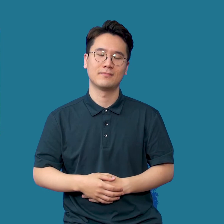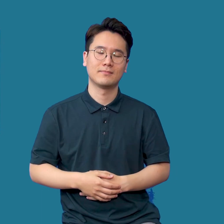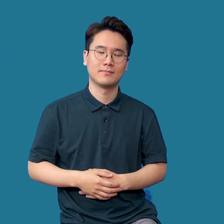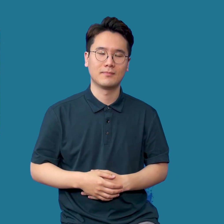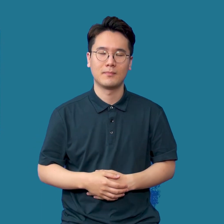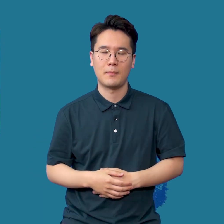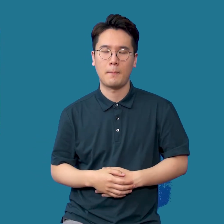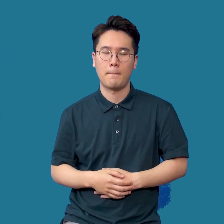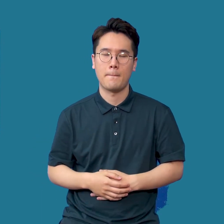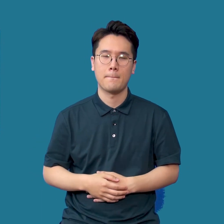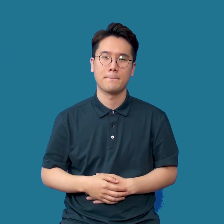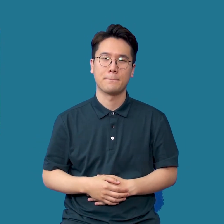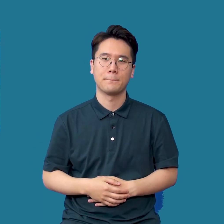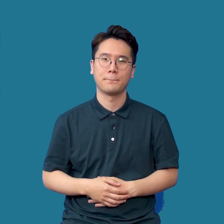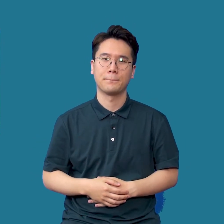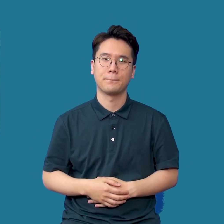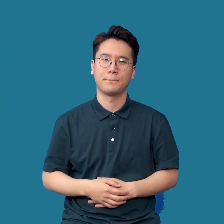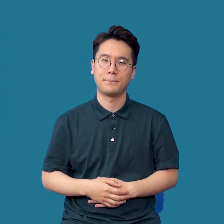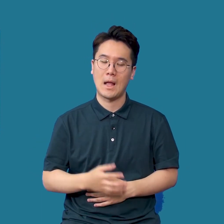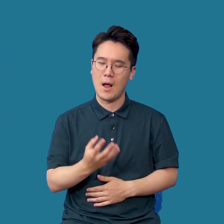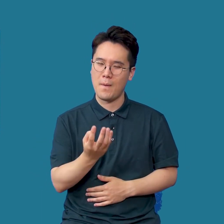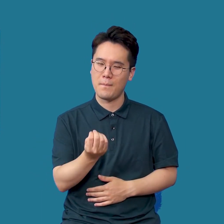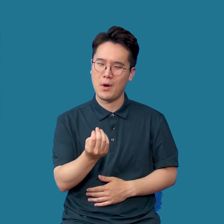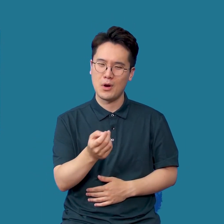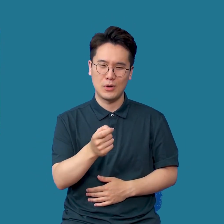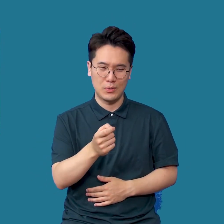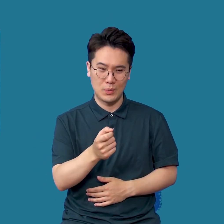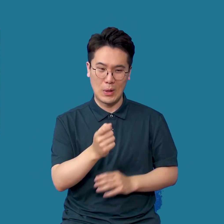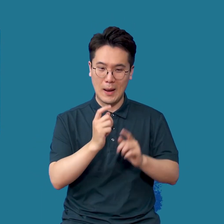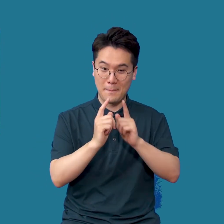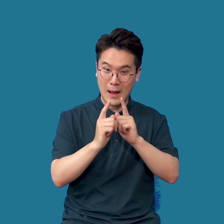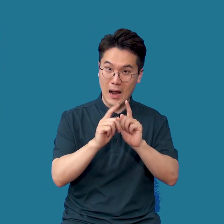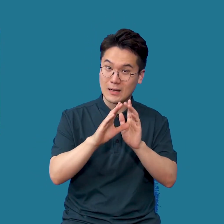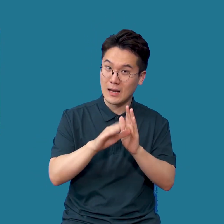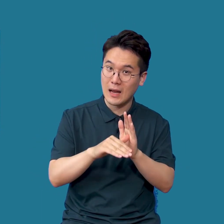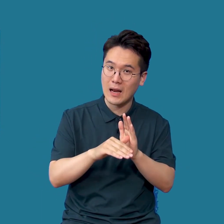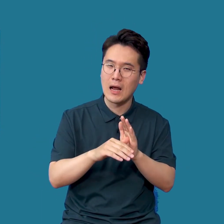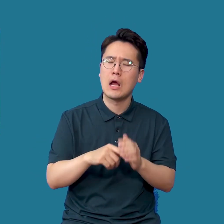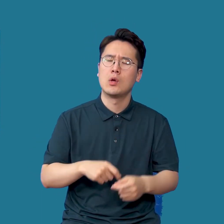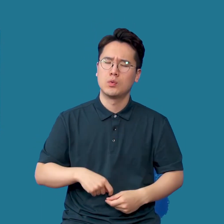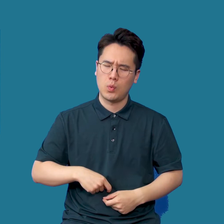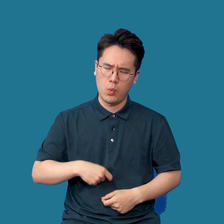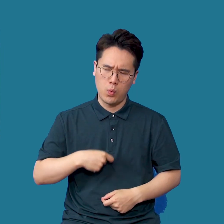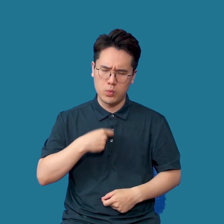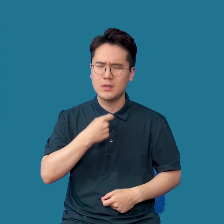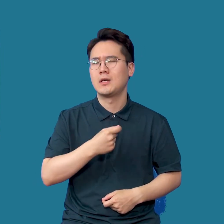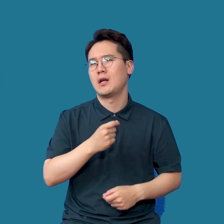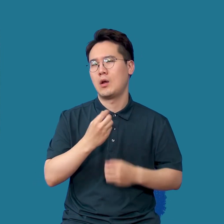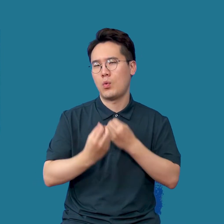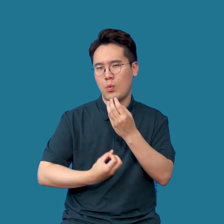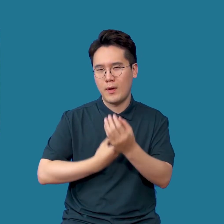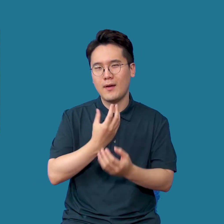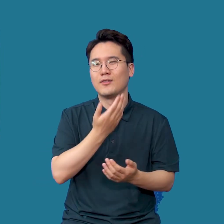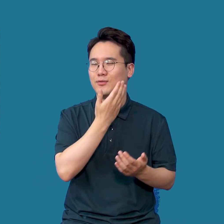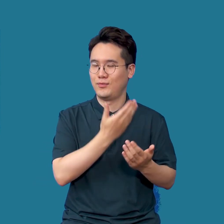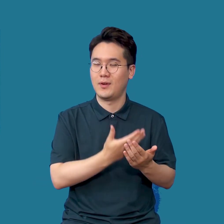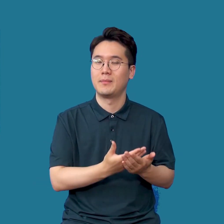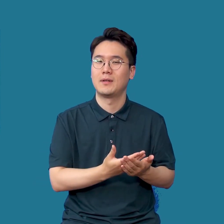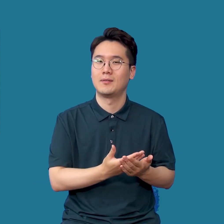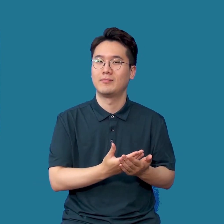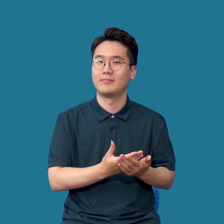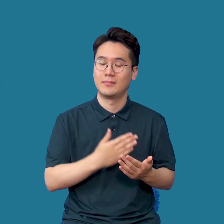몇 마디라도 할 때는 솔직한 것이 중요합니다. 내 속에 있는 감정을